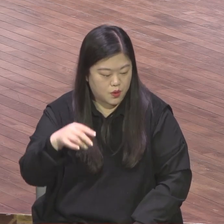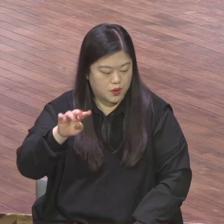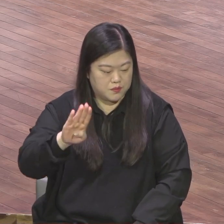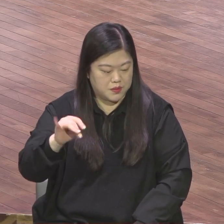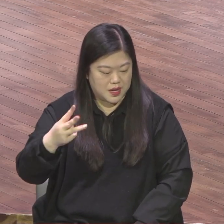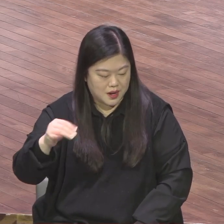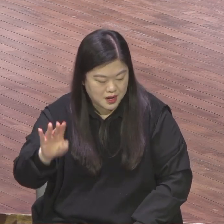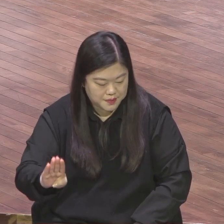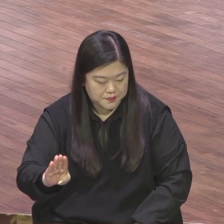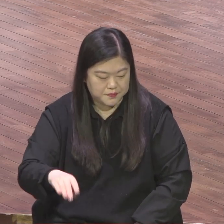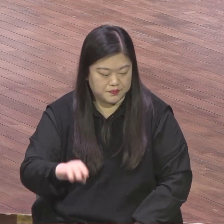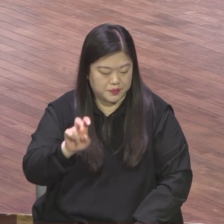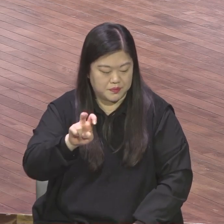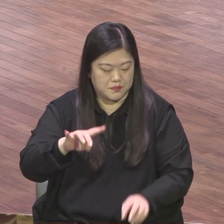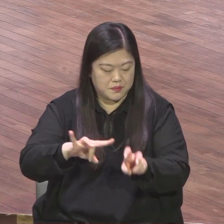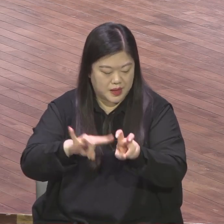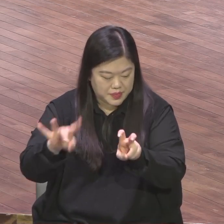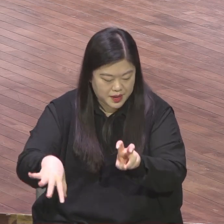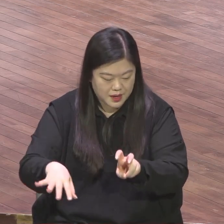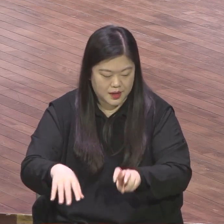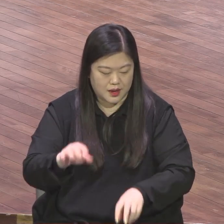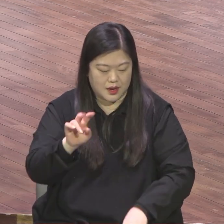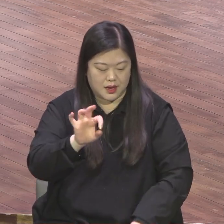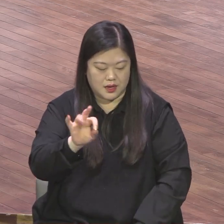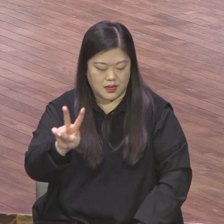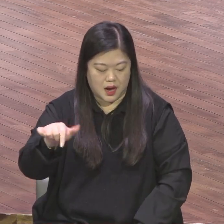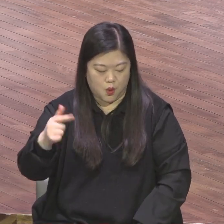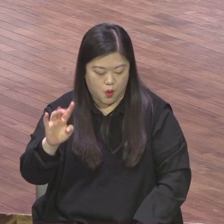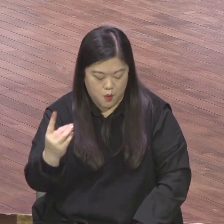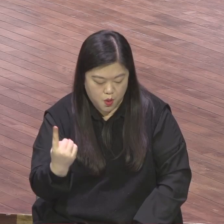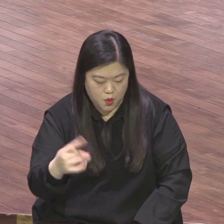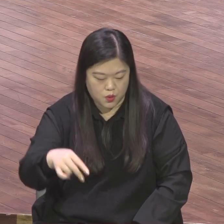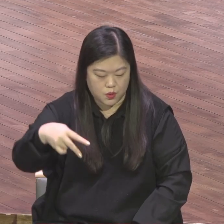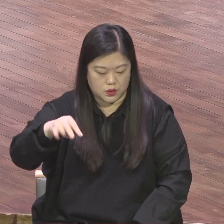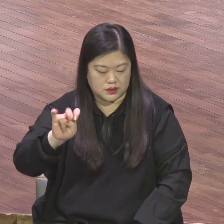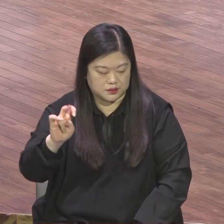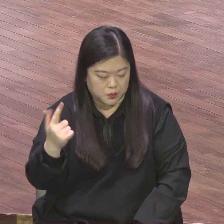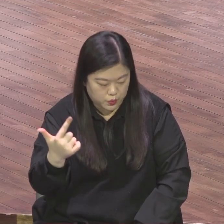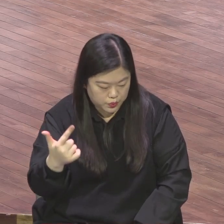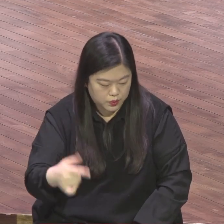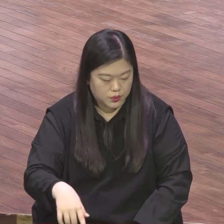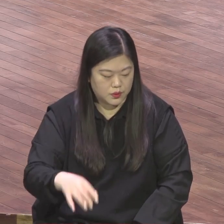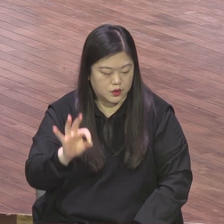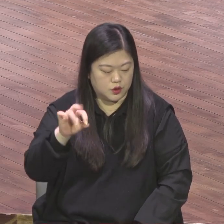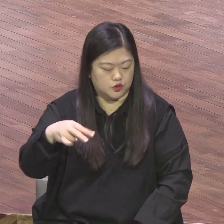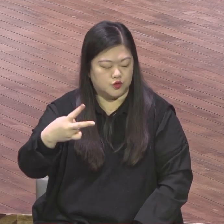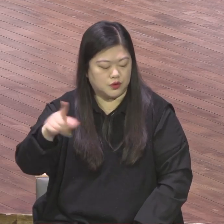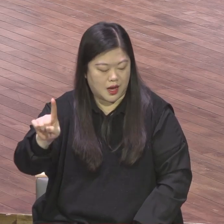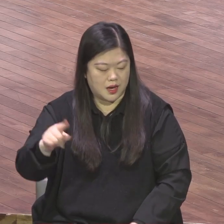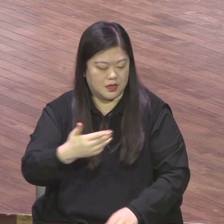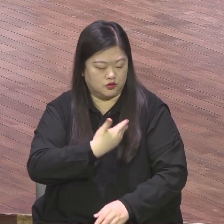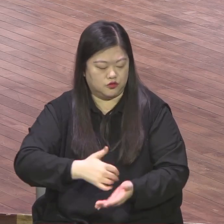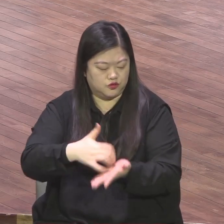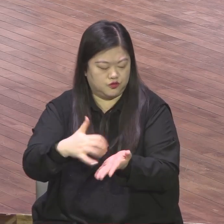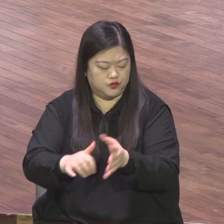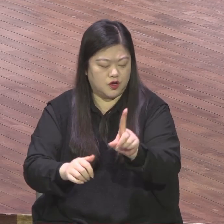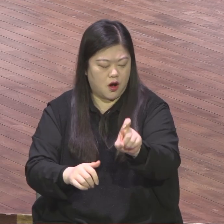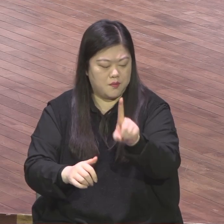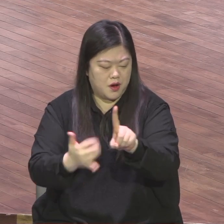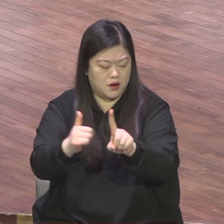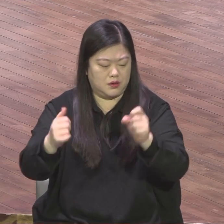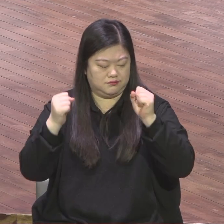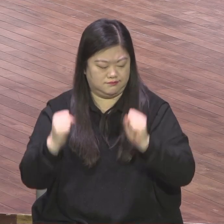바돌로매, 마테와 및 알페오의 아들 야고보, 셀롯인 시몬, 야고보의 아들 유다가 다 거기